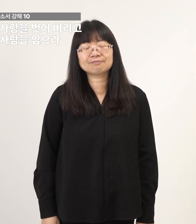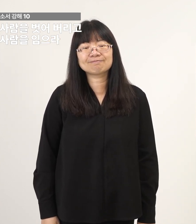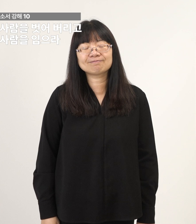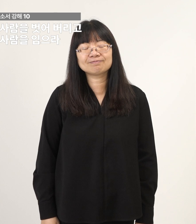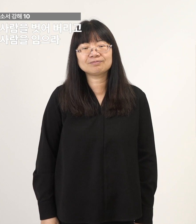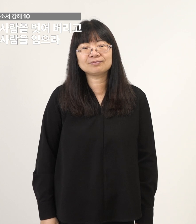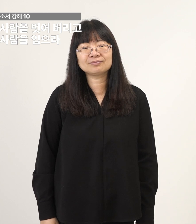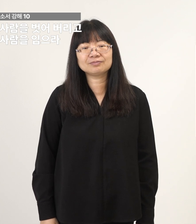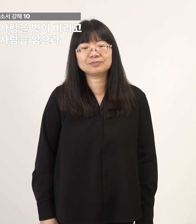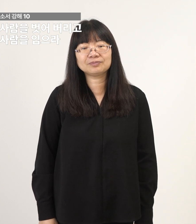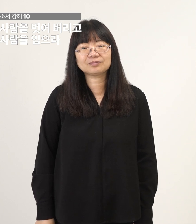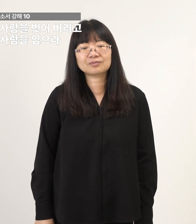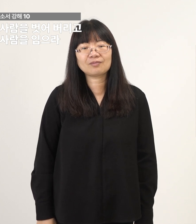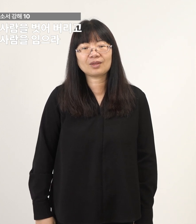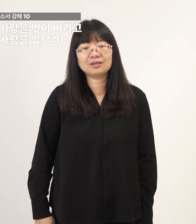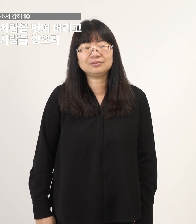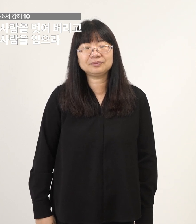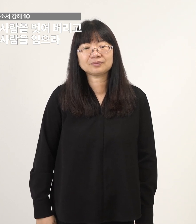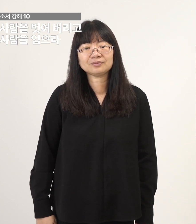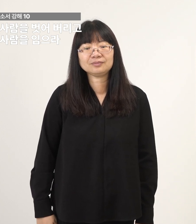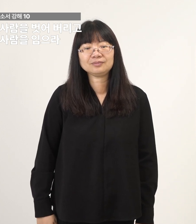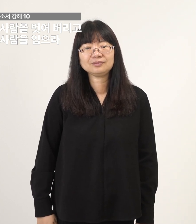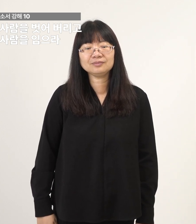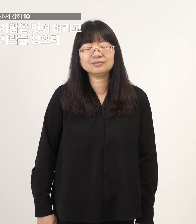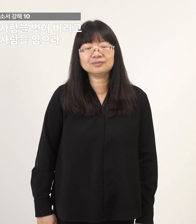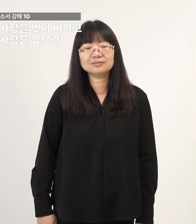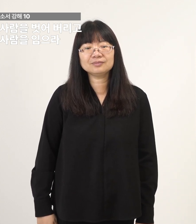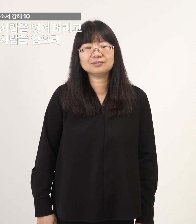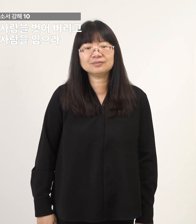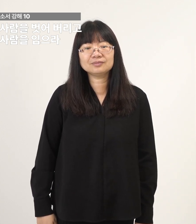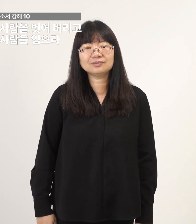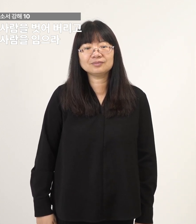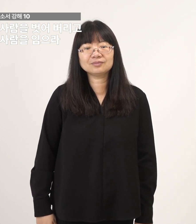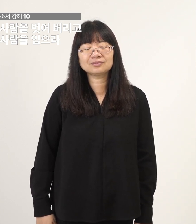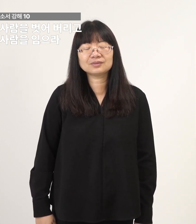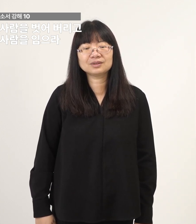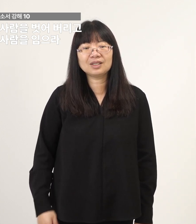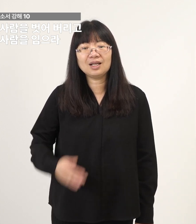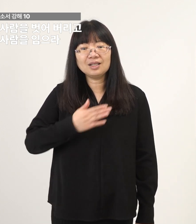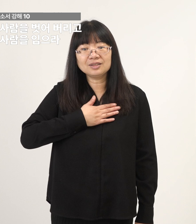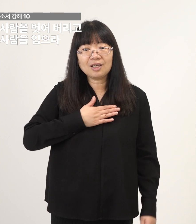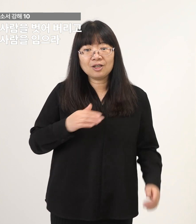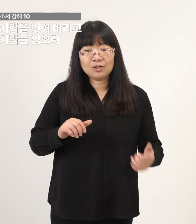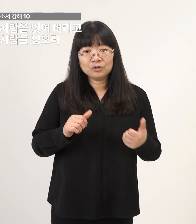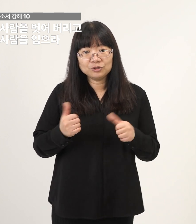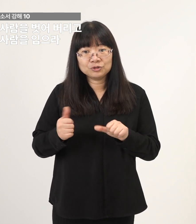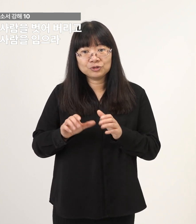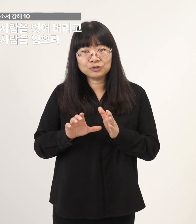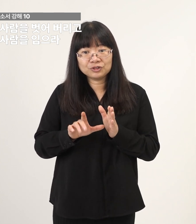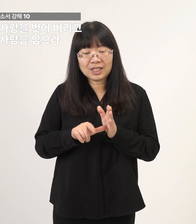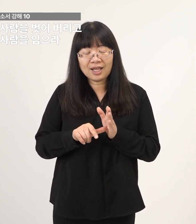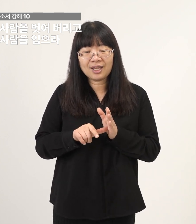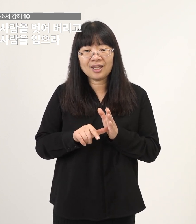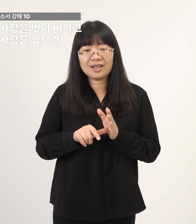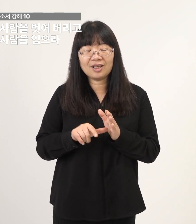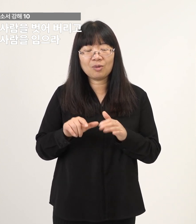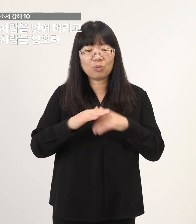그런 거는 이 땅에 내가 소멸되는, 이 땅에 숨을 못 넣는 순간 다 의미가 없어지는 것들